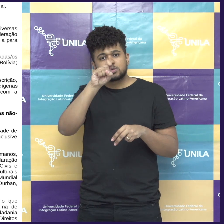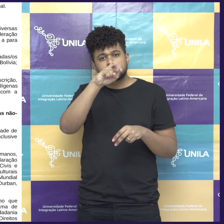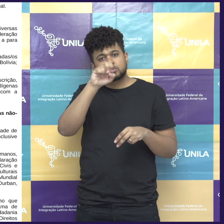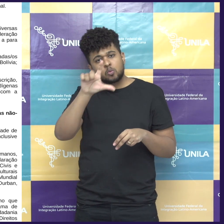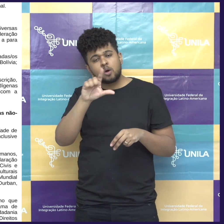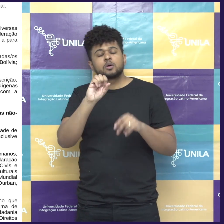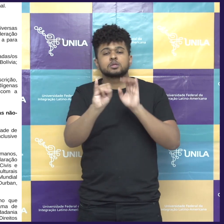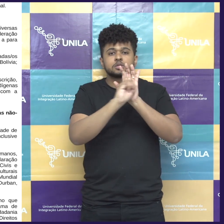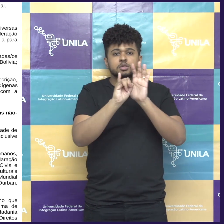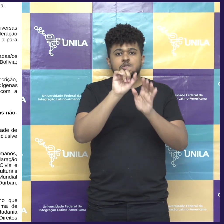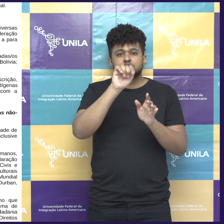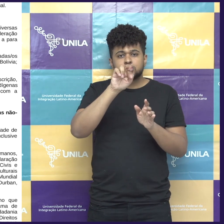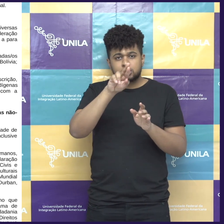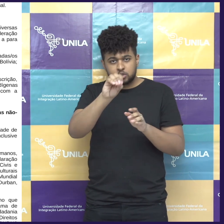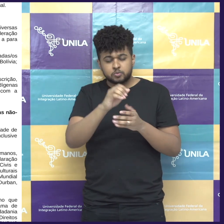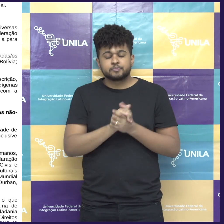3.4.2.